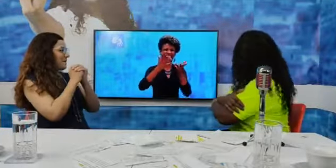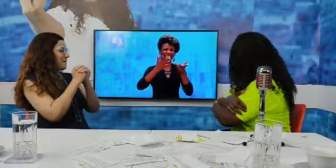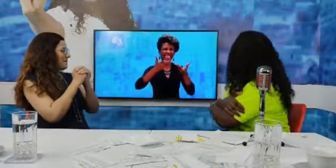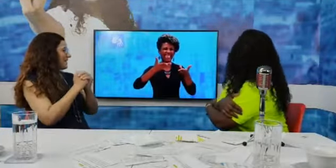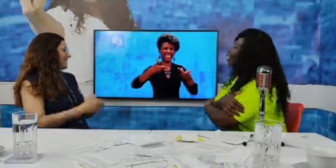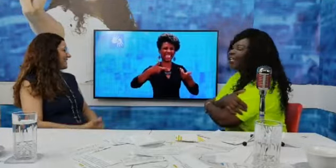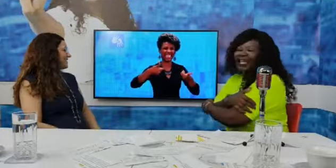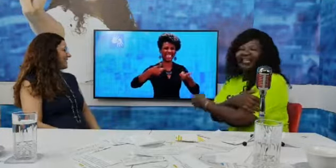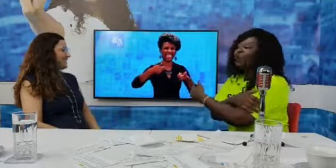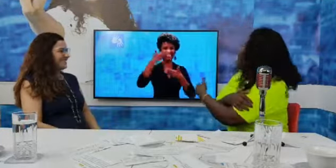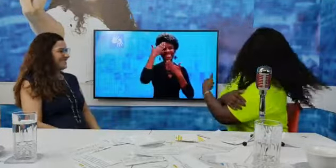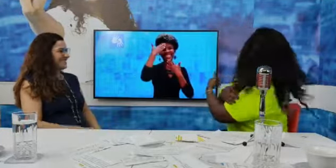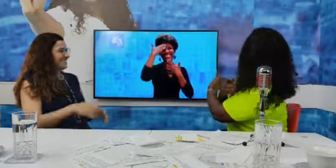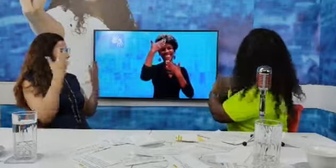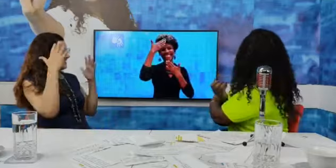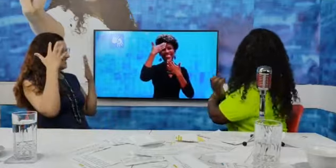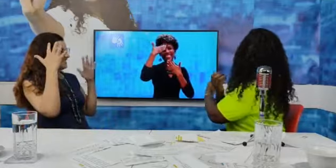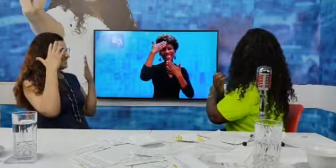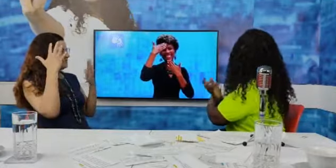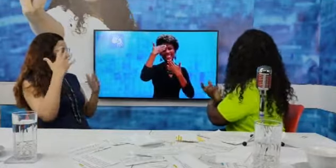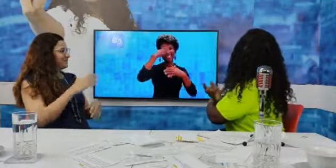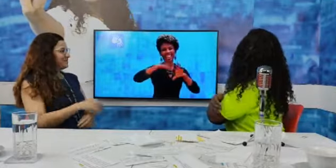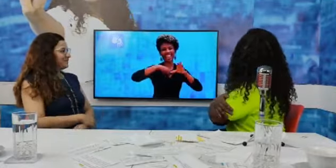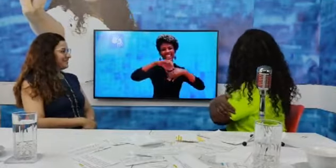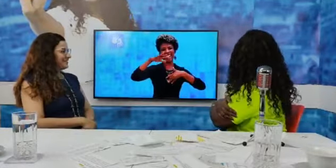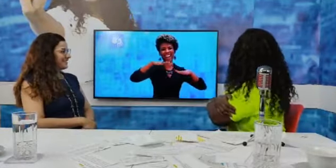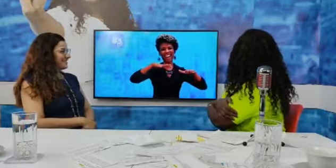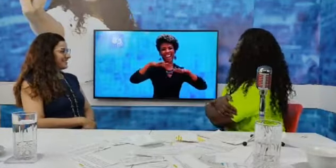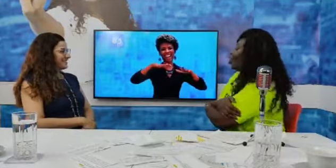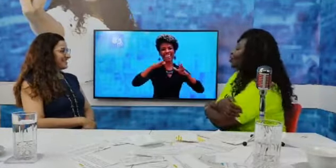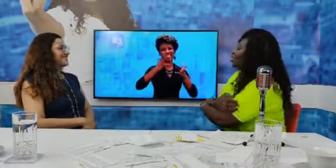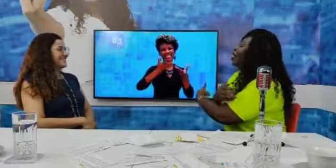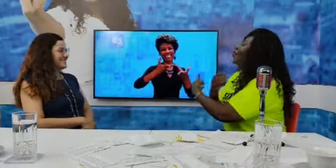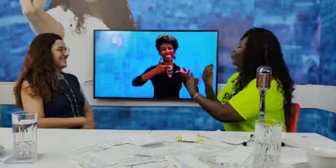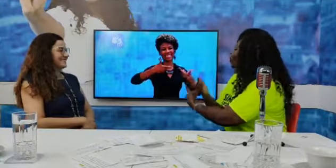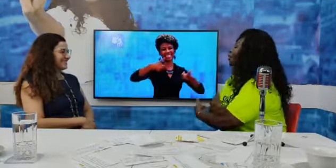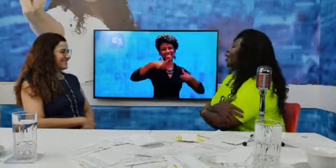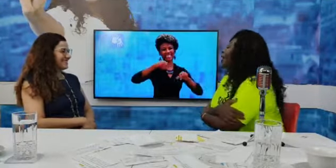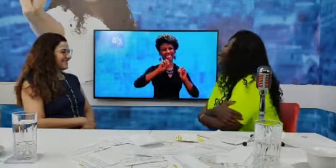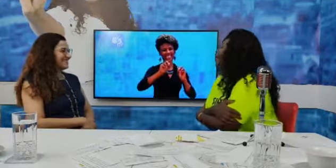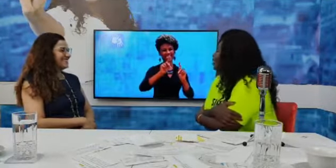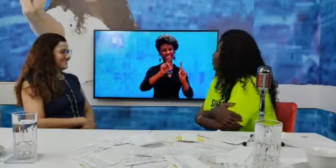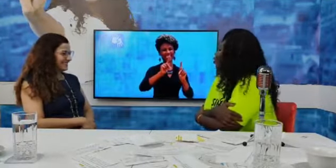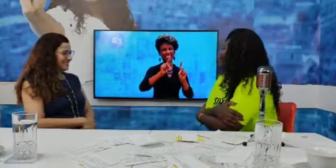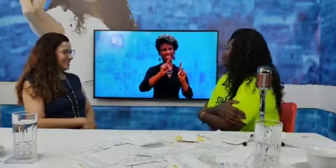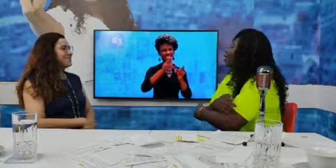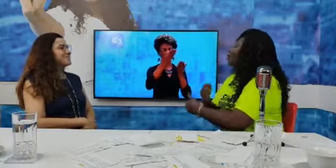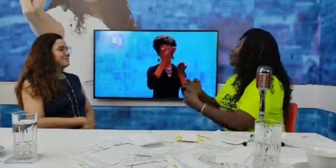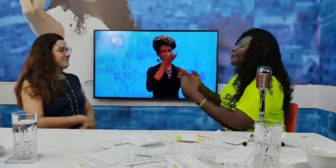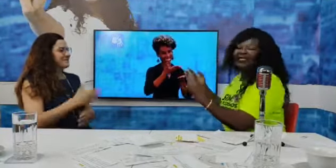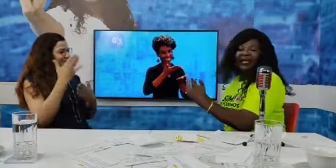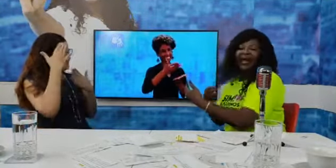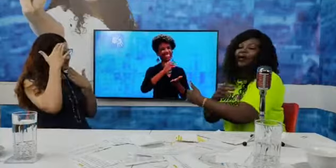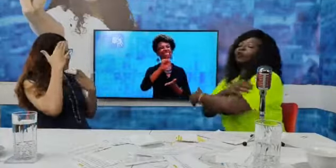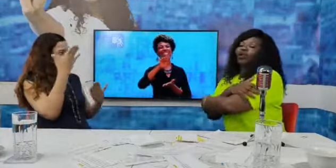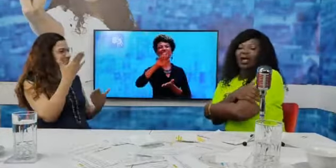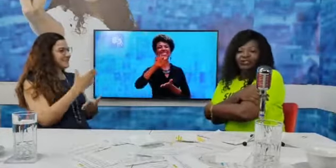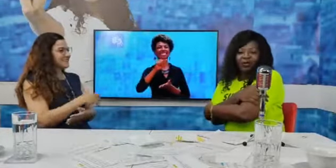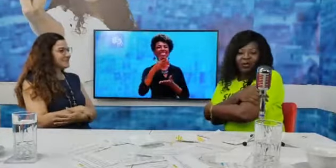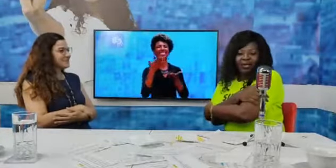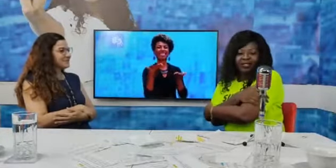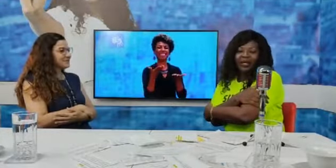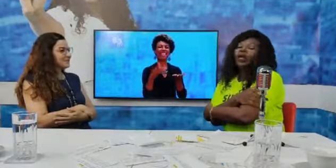tá? Linda, tem uma empatia, uma energia maravilhosa. Você, a mesma coisa. Me passaram